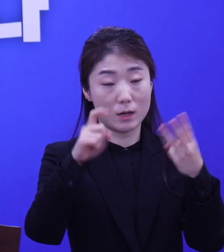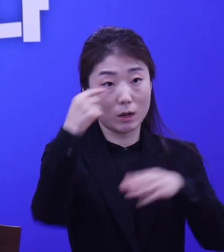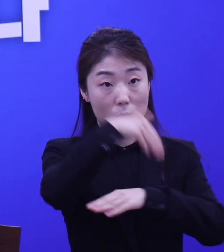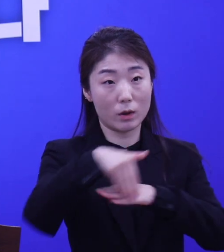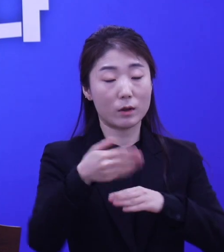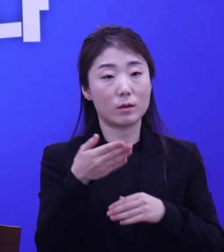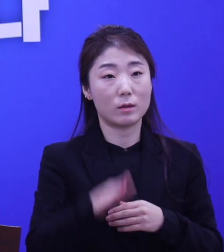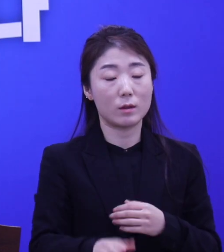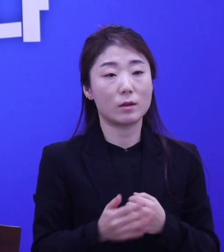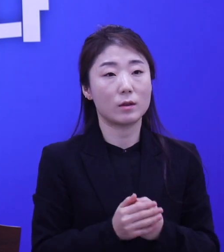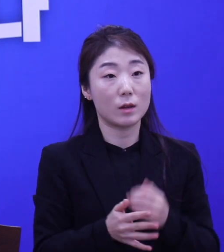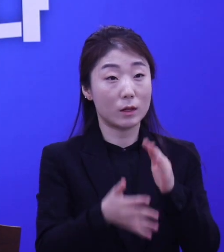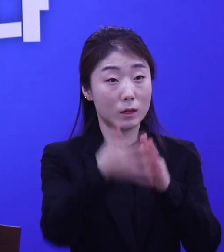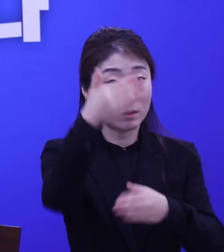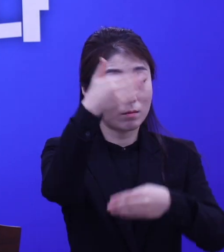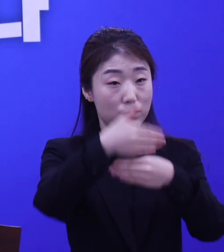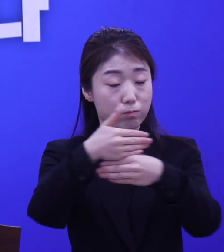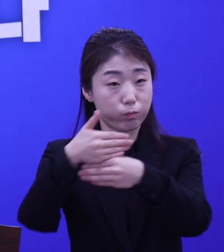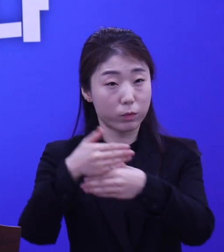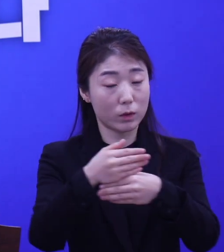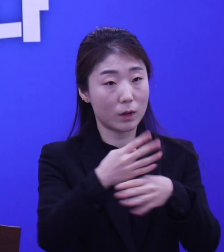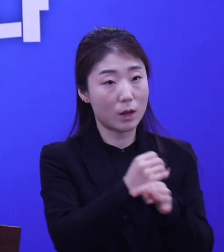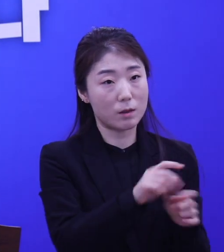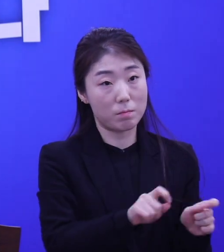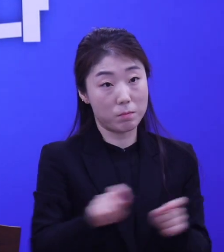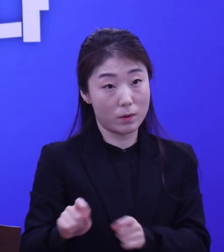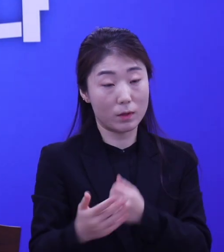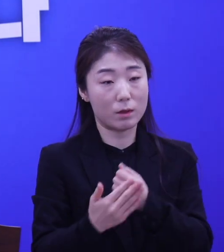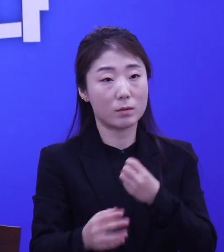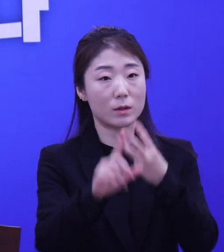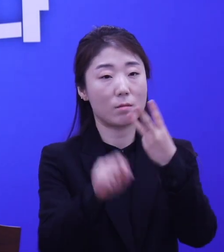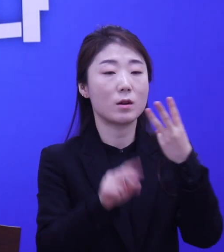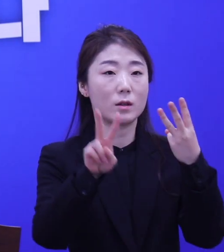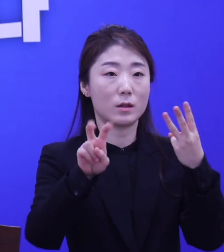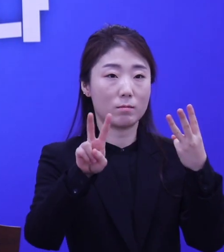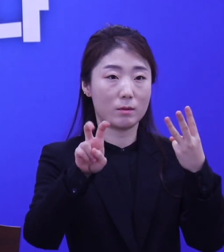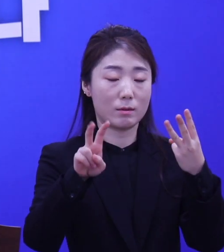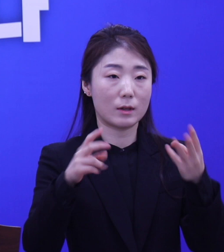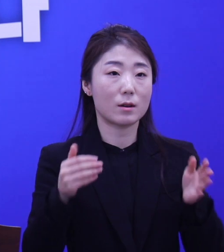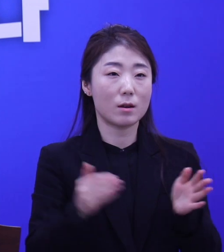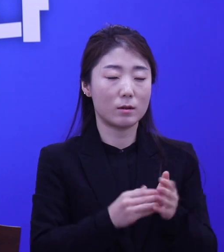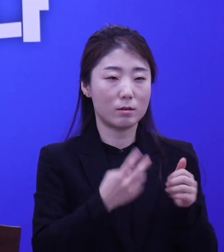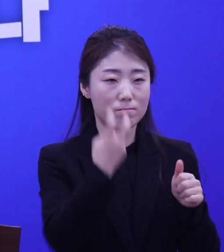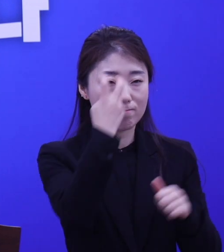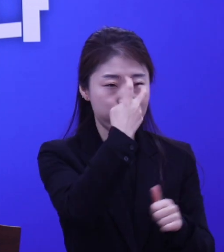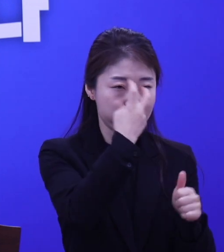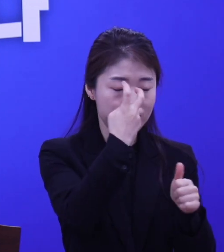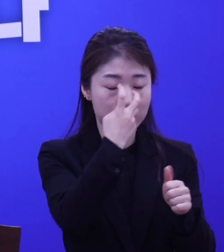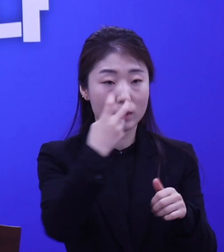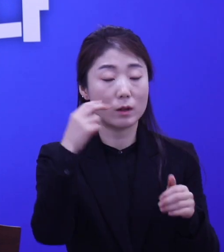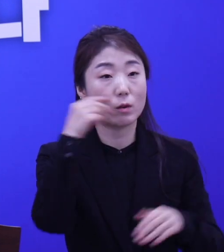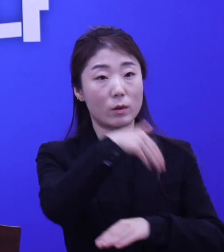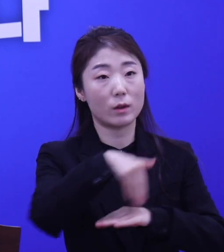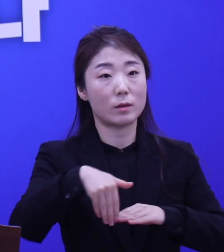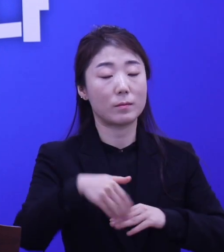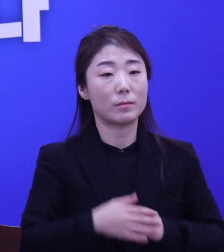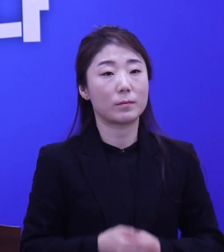있었으나 시설 폐쇄 연장에 따라 3월 22일까지 모니터링을 계속할